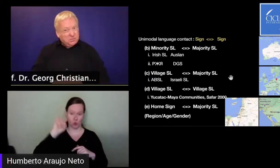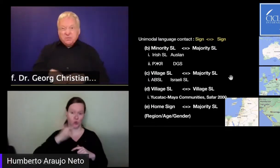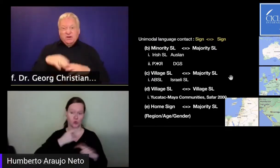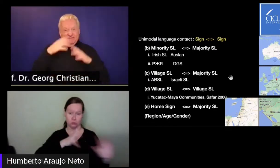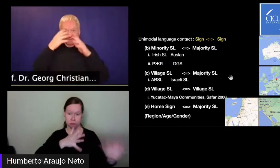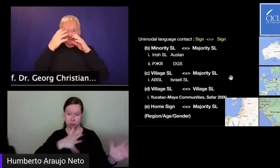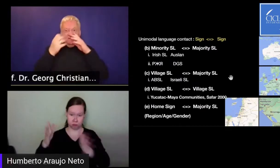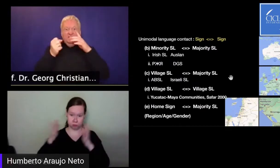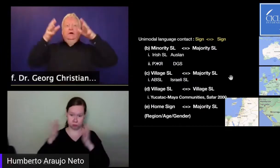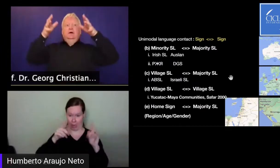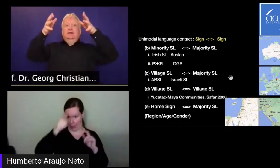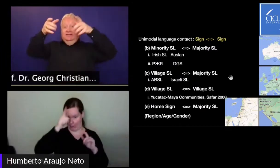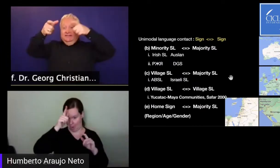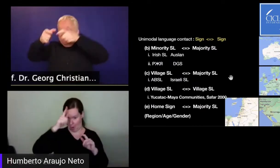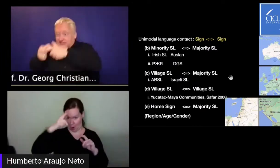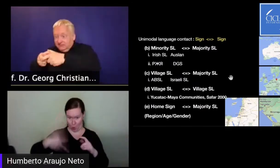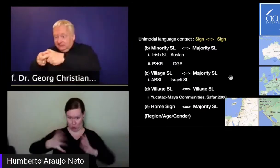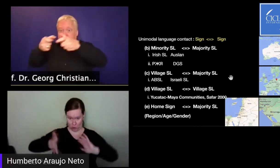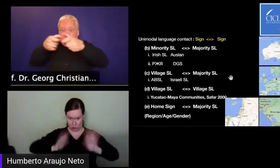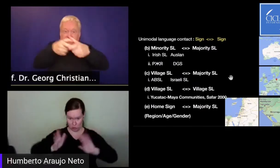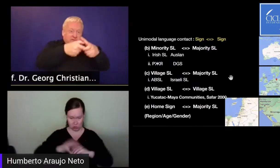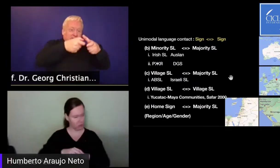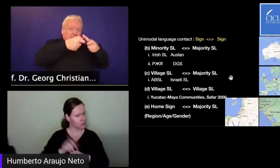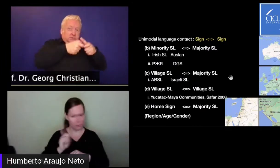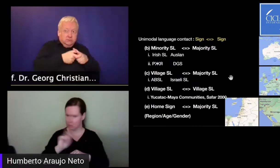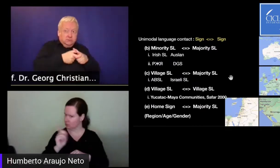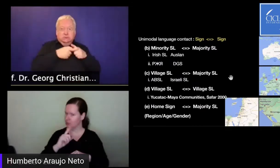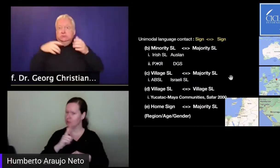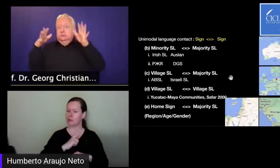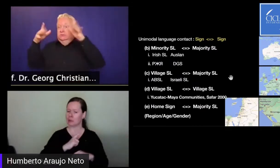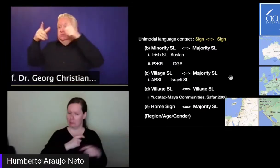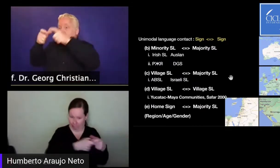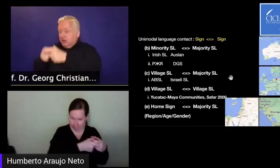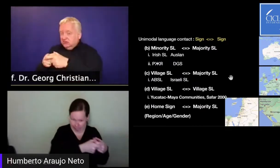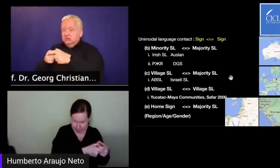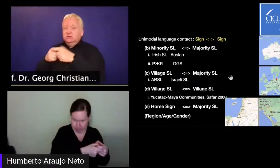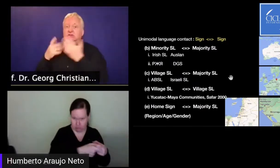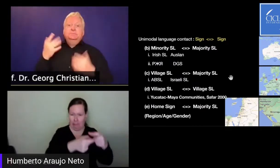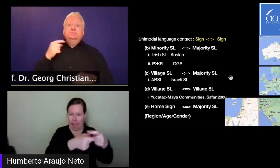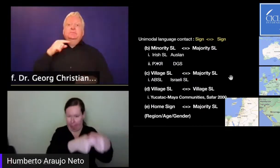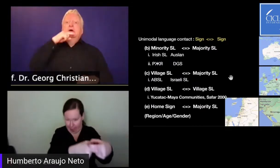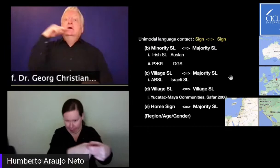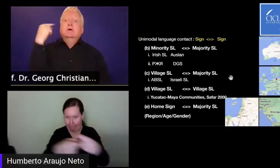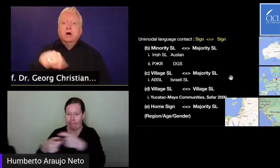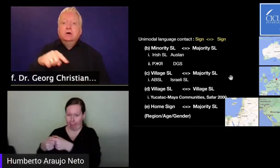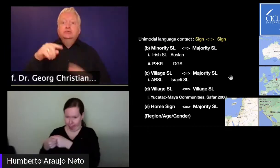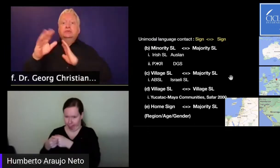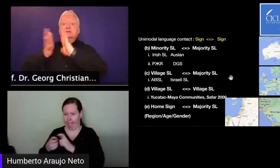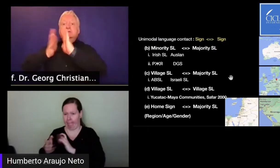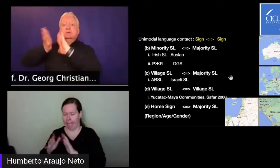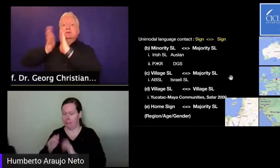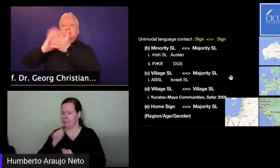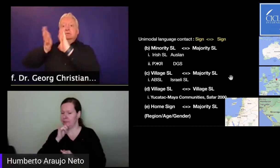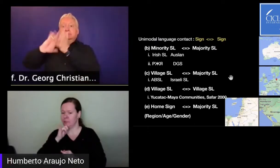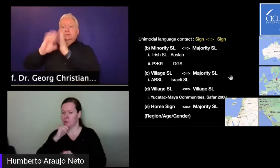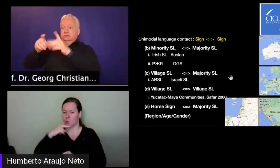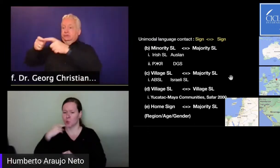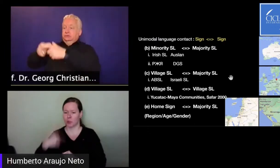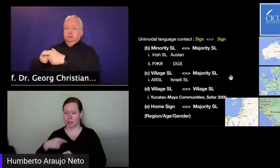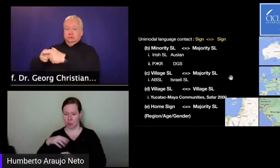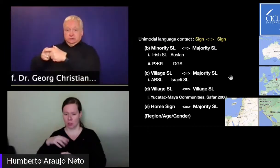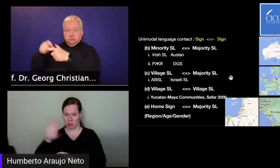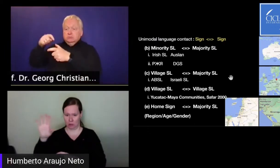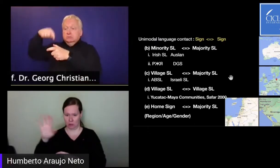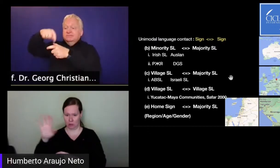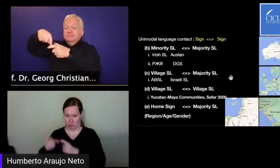onde eu moro, aqui em Berlim, por exemplo, você não tem muitos surdos falantes de línguas de sinais. Você tem comunidades